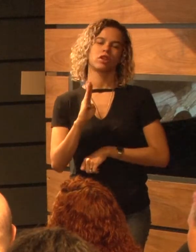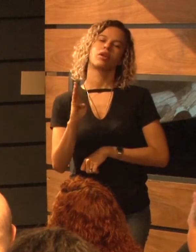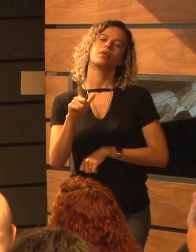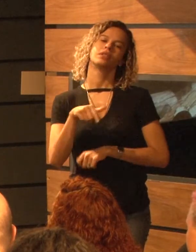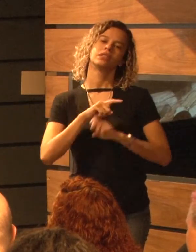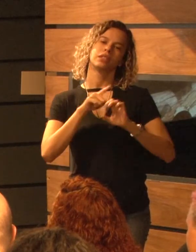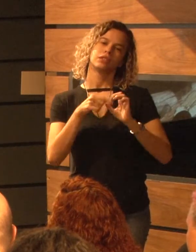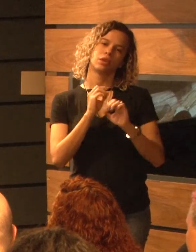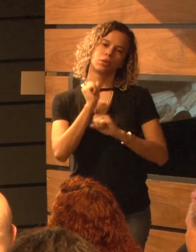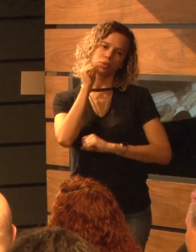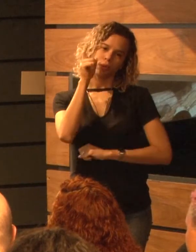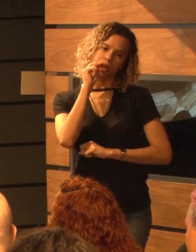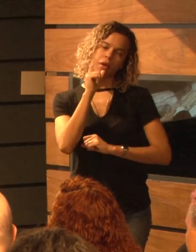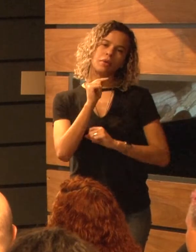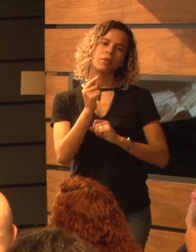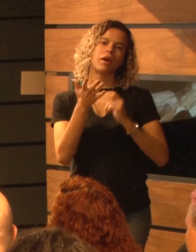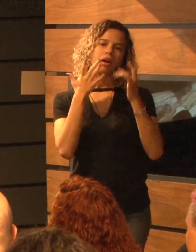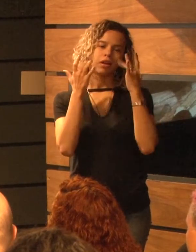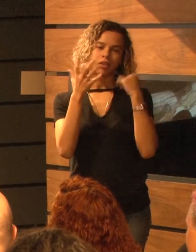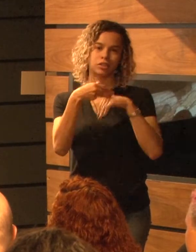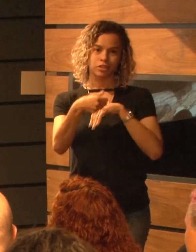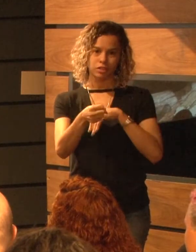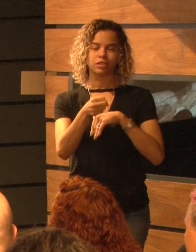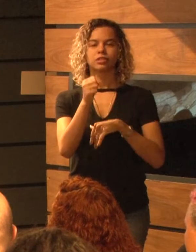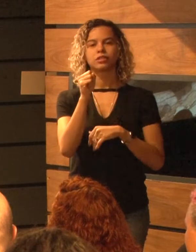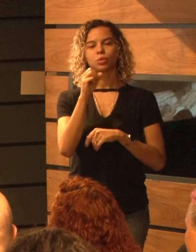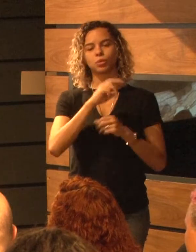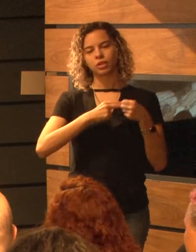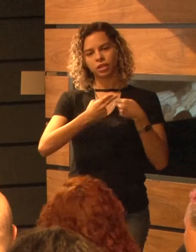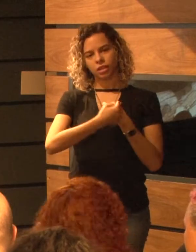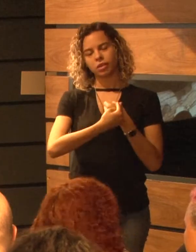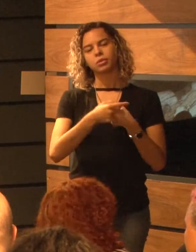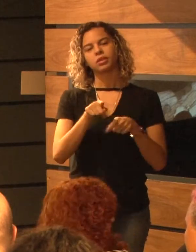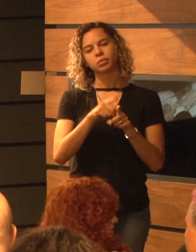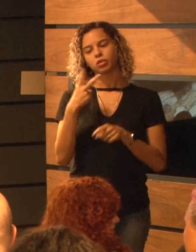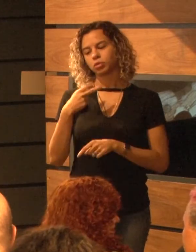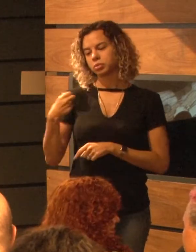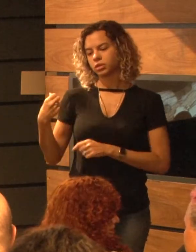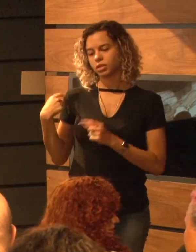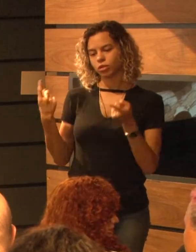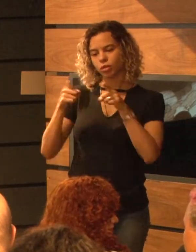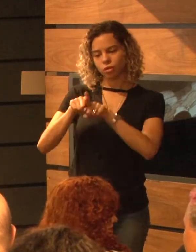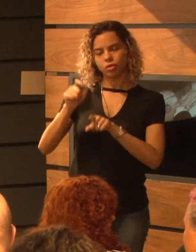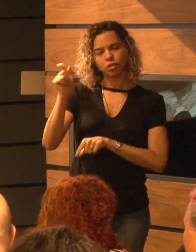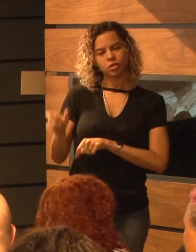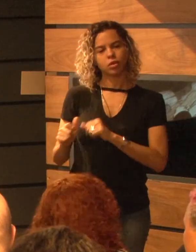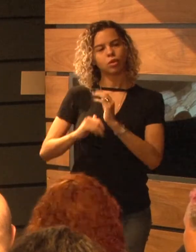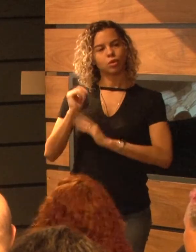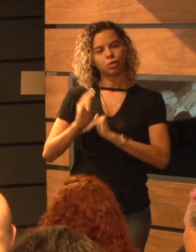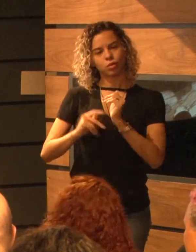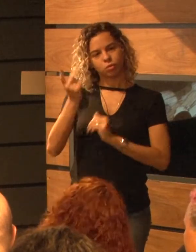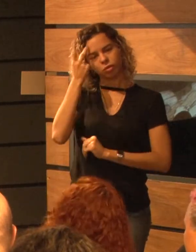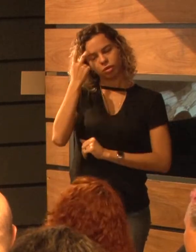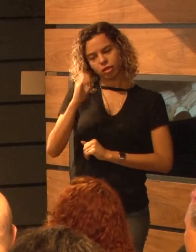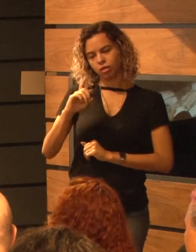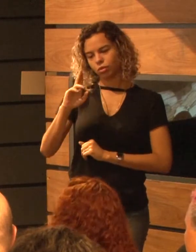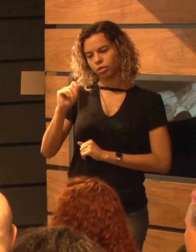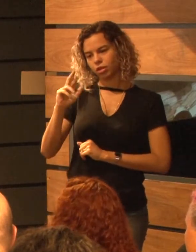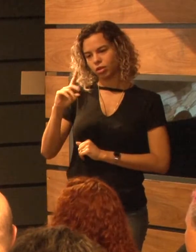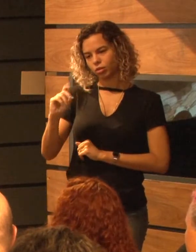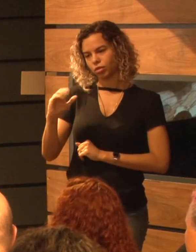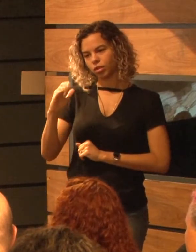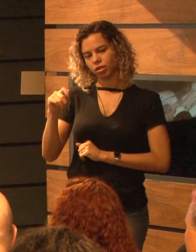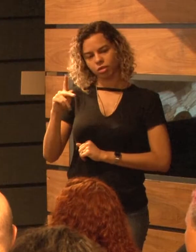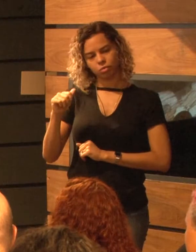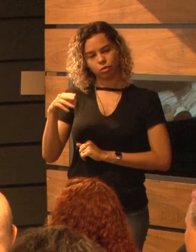artes da cena pela Unicamp. Desde 2006, atuo em colaboração permanente com o ator paulista Eduardo Camoto. Integro,